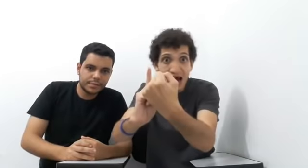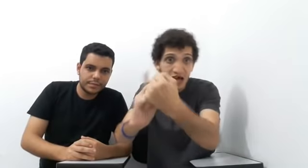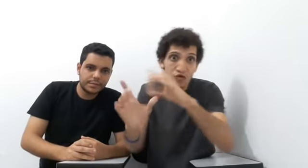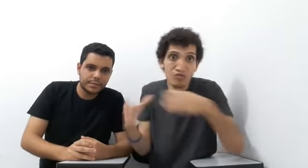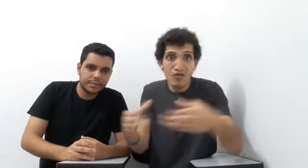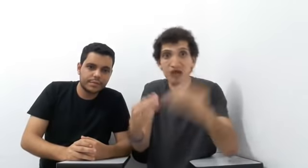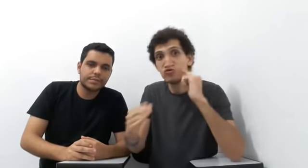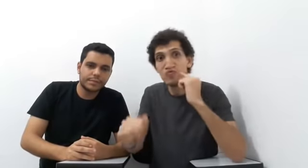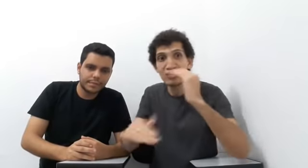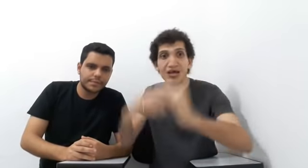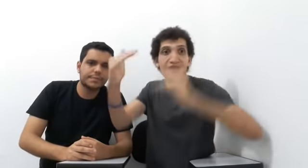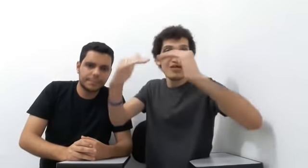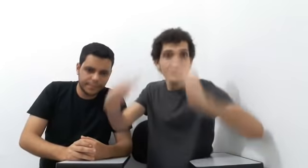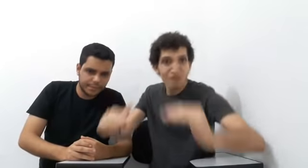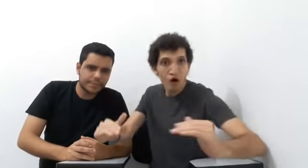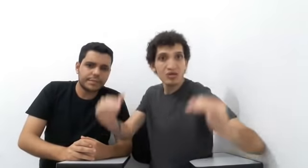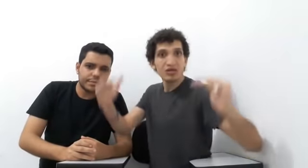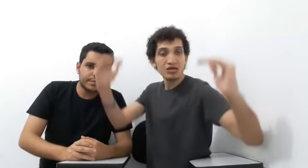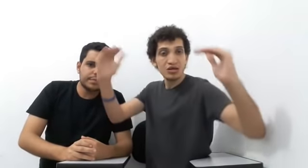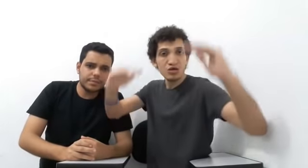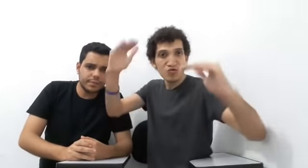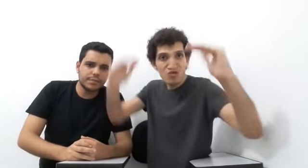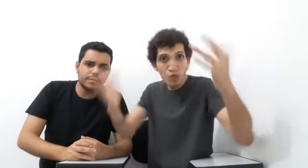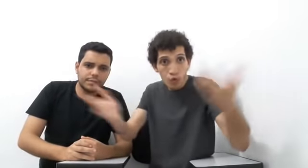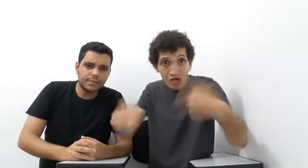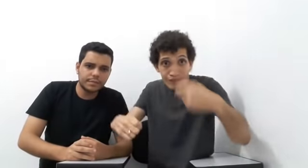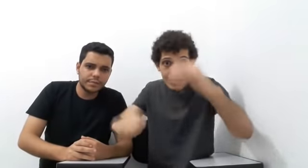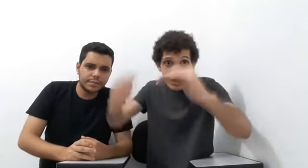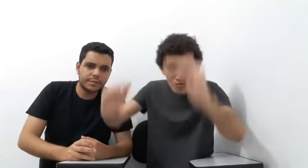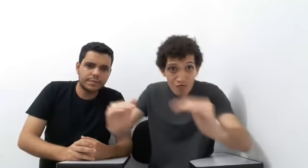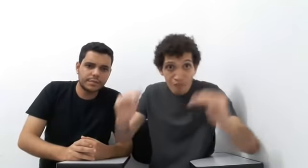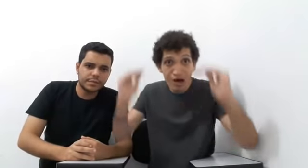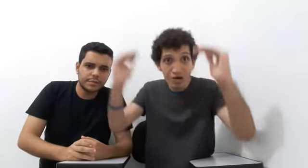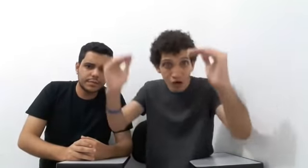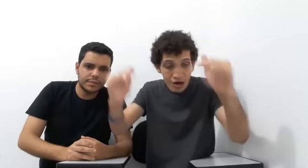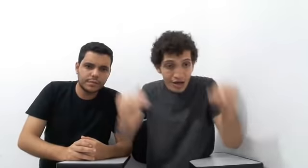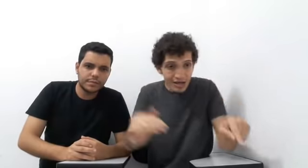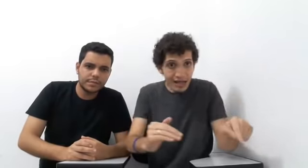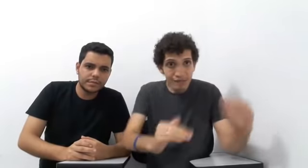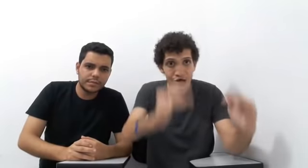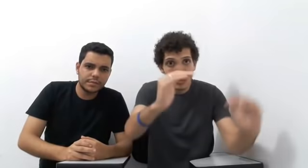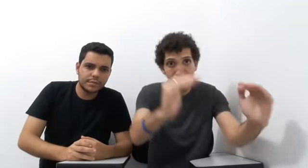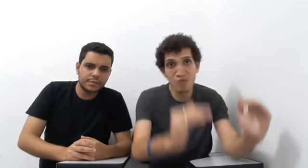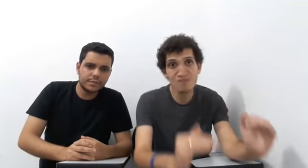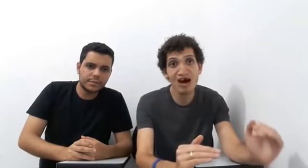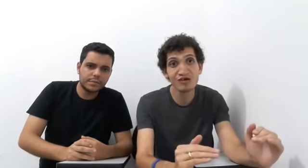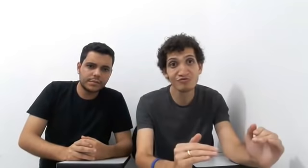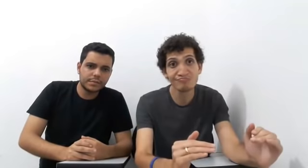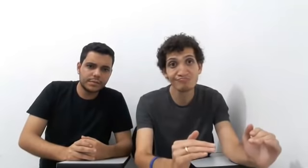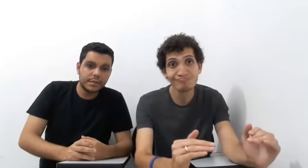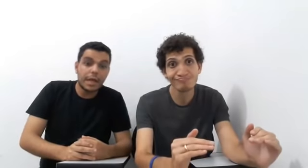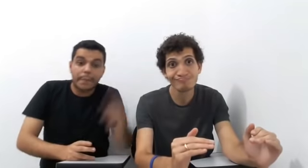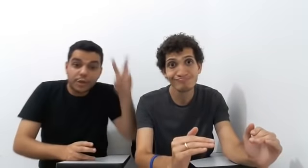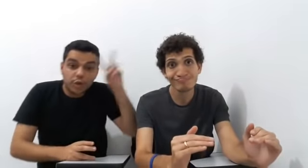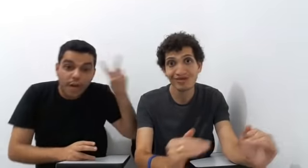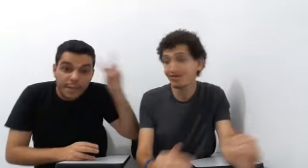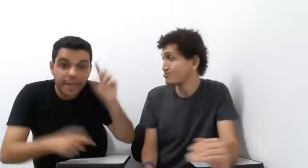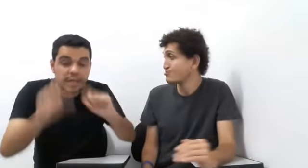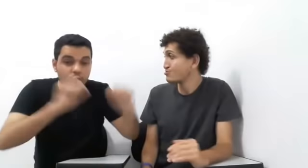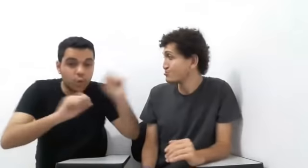a comunidade estudante, desenvolve, cresceu, aí o nível, hoje precisa de um nível maior, essa pessoa tem um nível de baixo. Mas só lembrando o